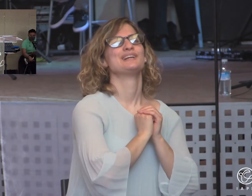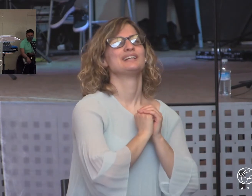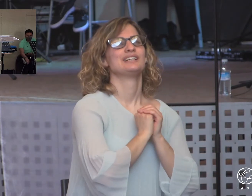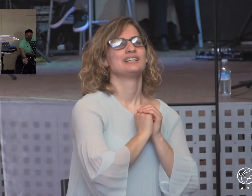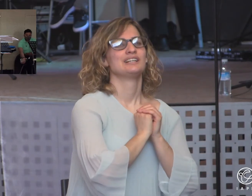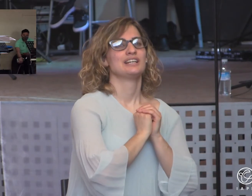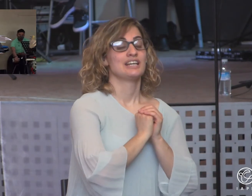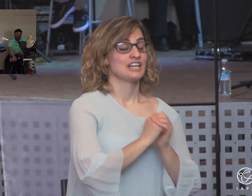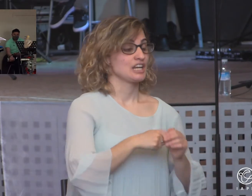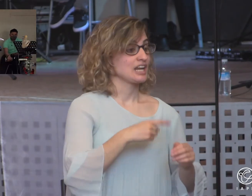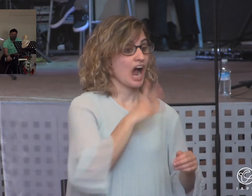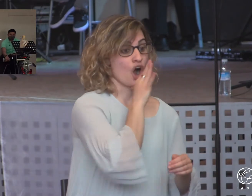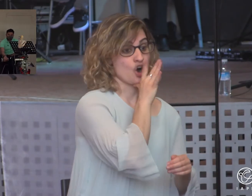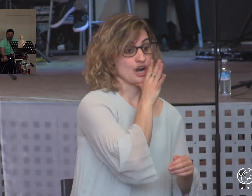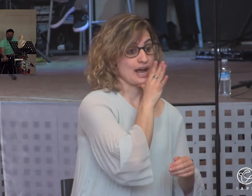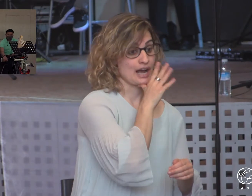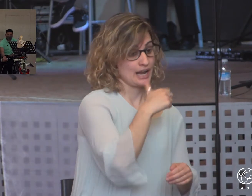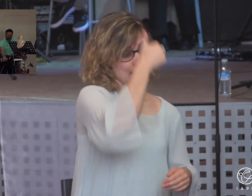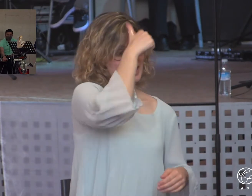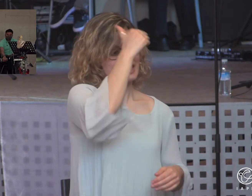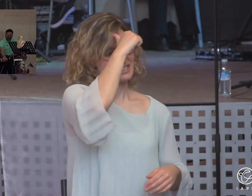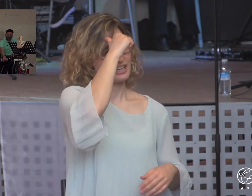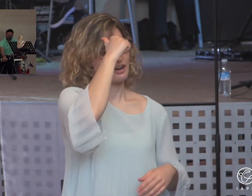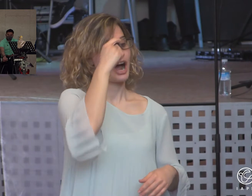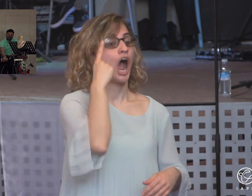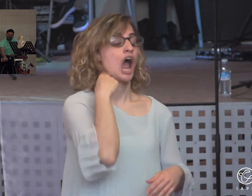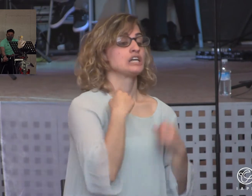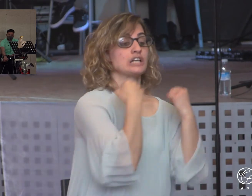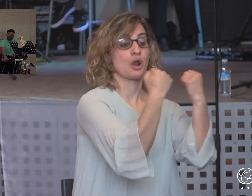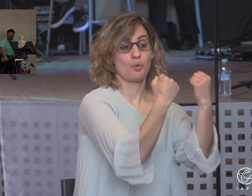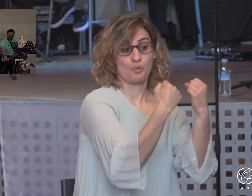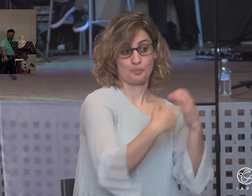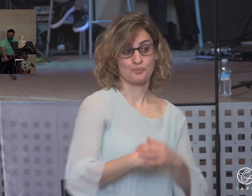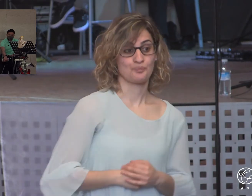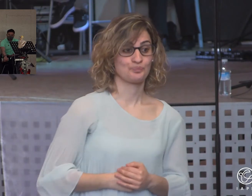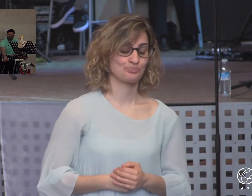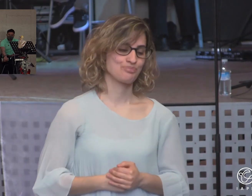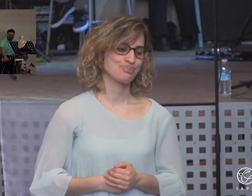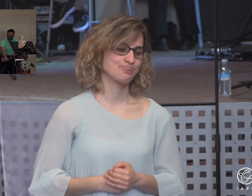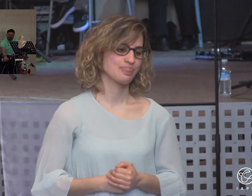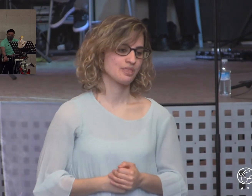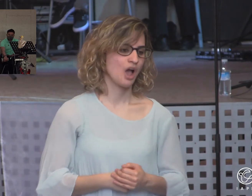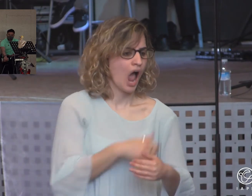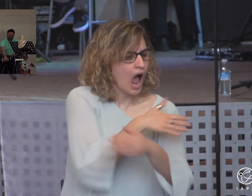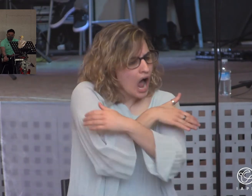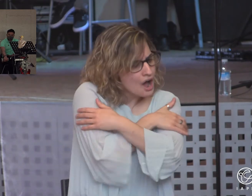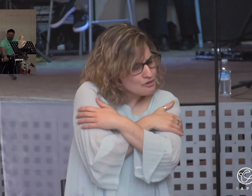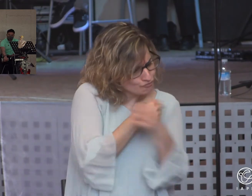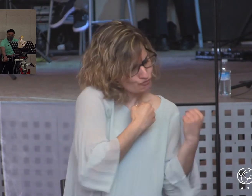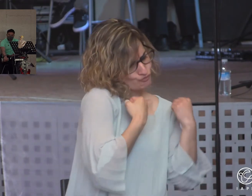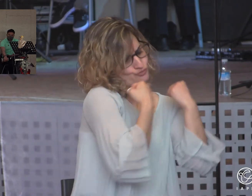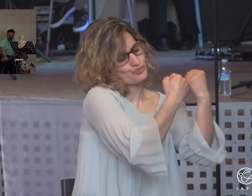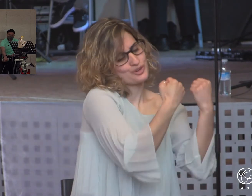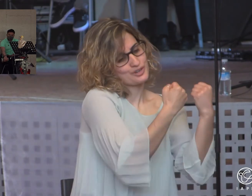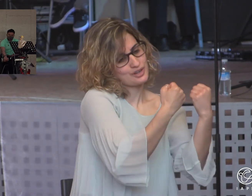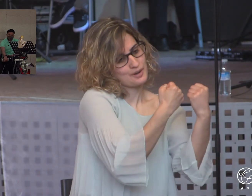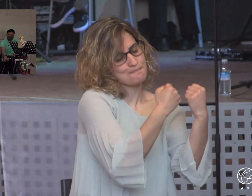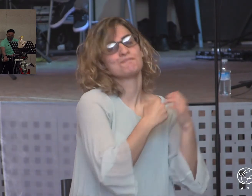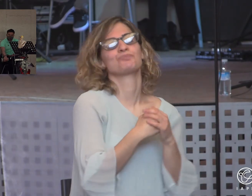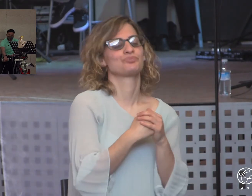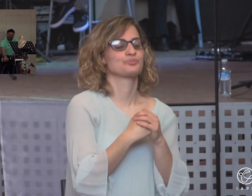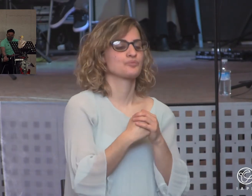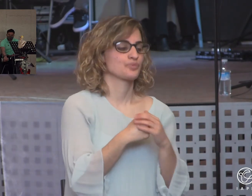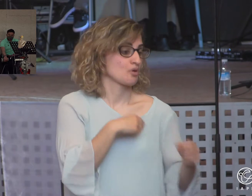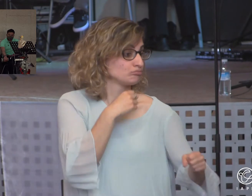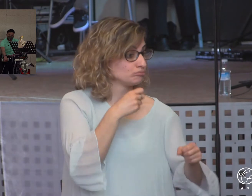Miguel, un abrazo muy fuerte, Gustavo Ensoe, un abrazo muy fuerte desde España. El Señor va a seguir haciendo su